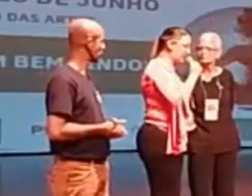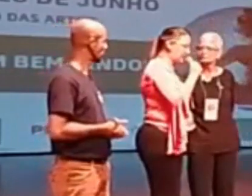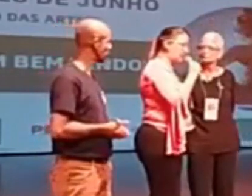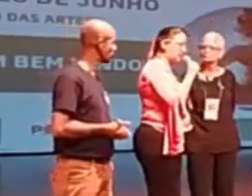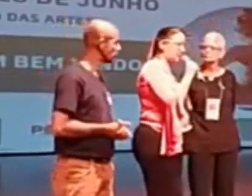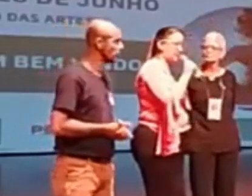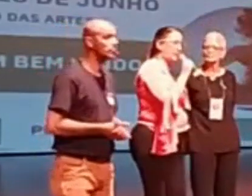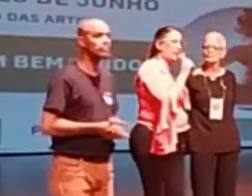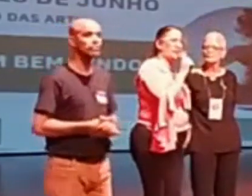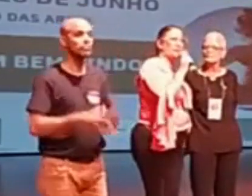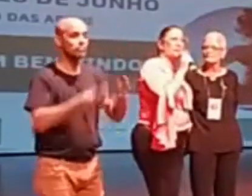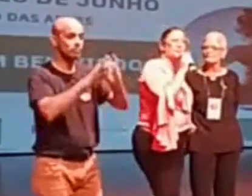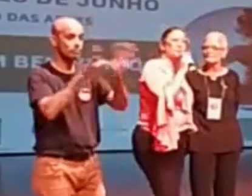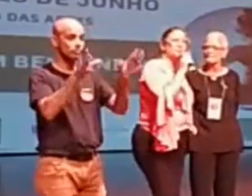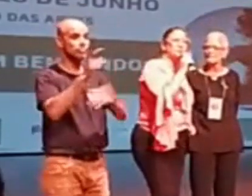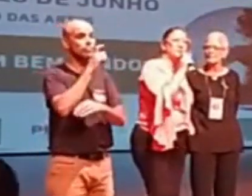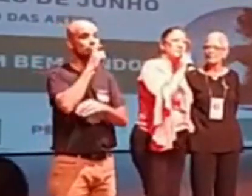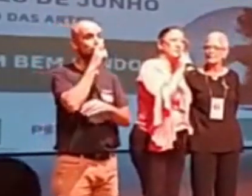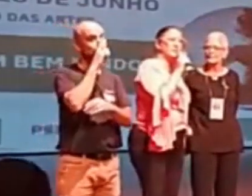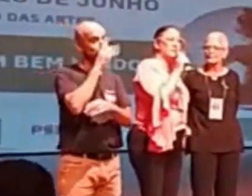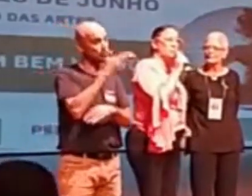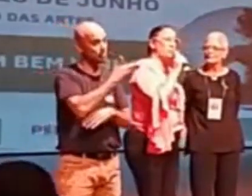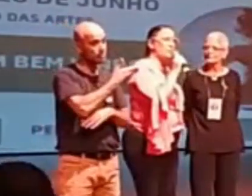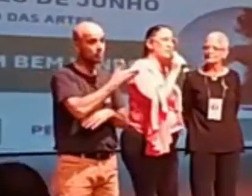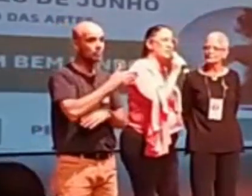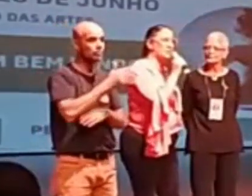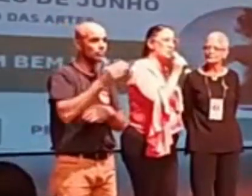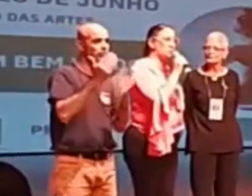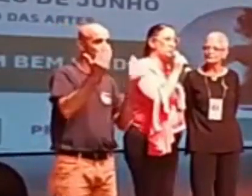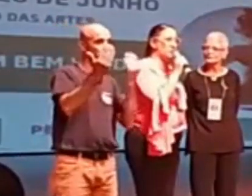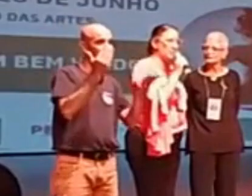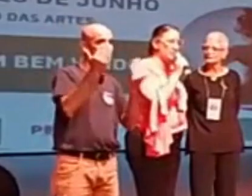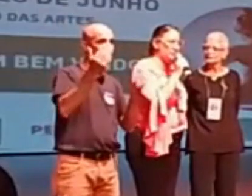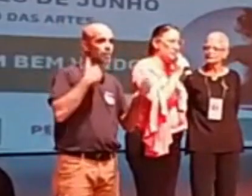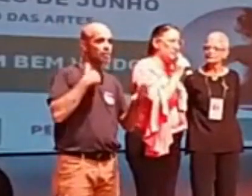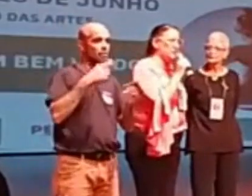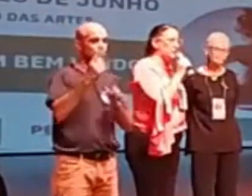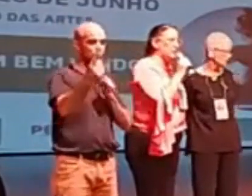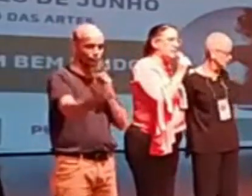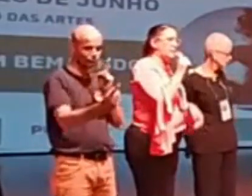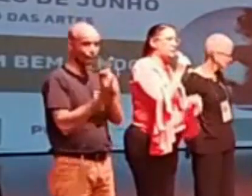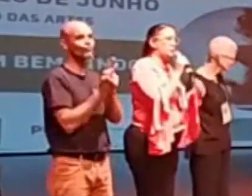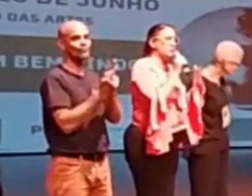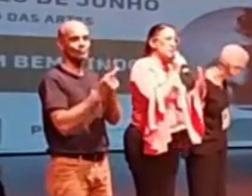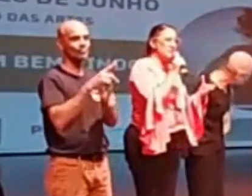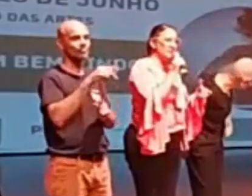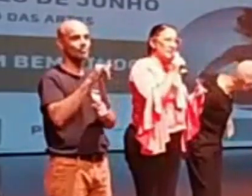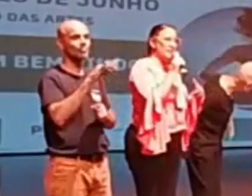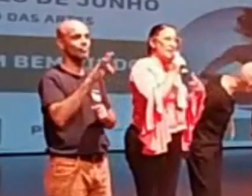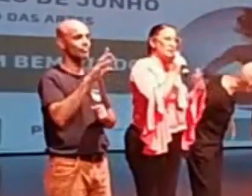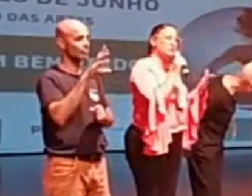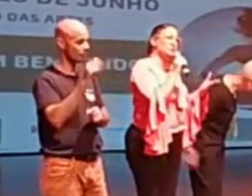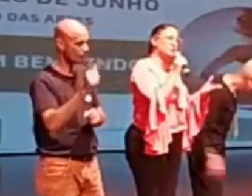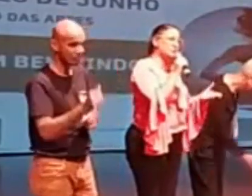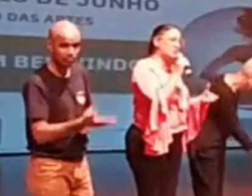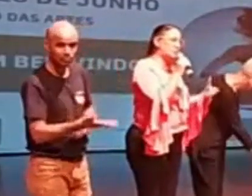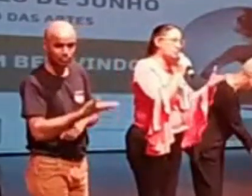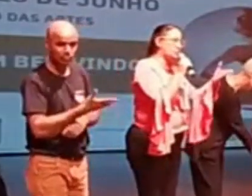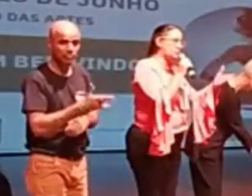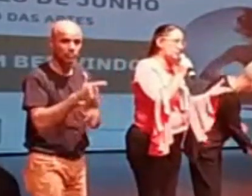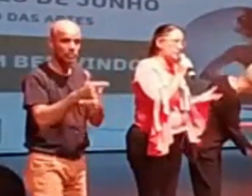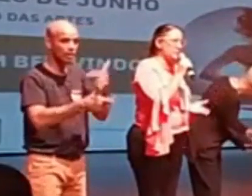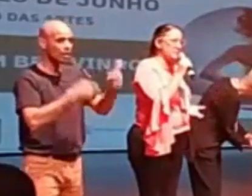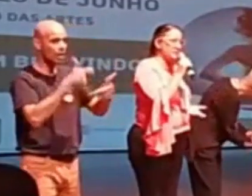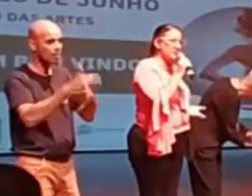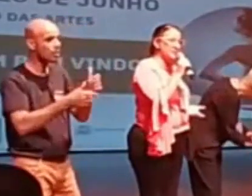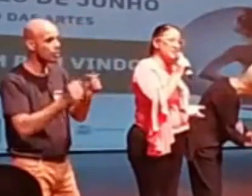da Pietra, para vocês entenderem como a Pietra chegou no meu caminho, por conta desse trabalho que eu estou fazendo junto